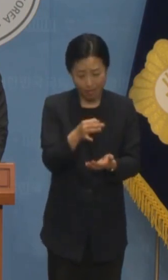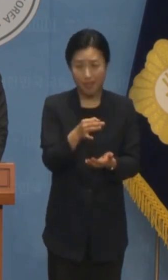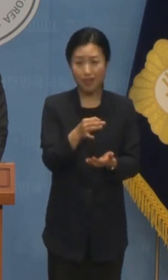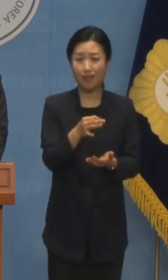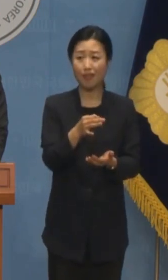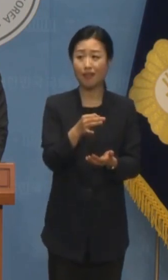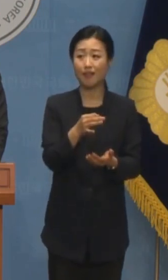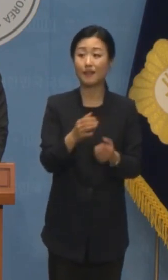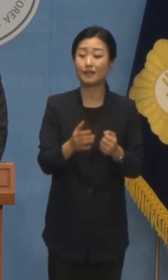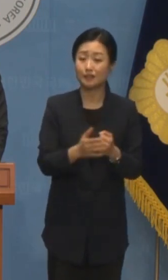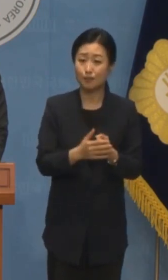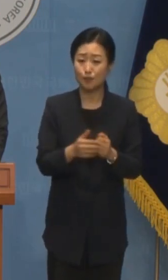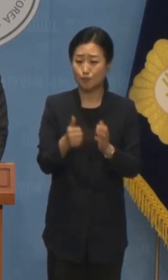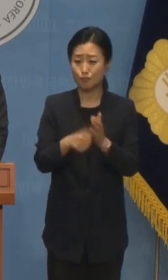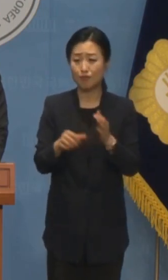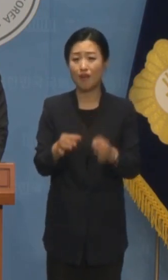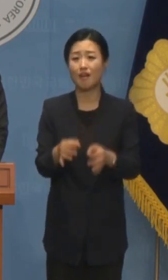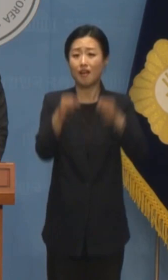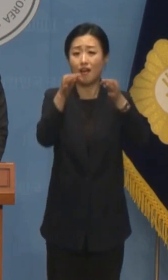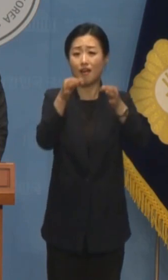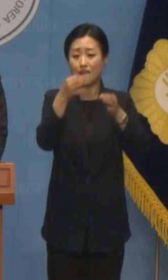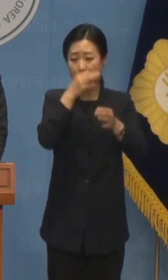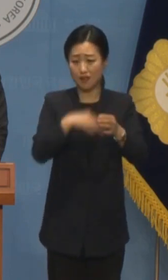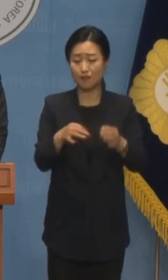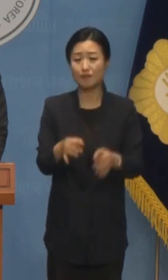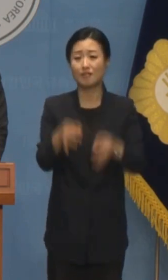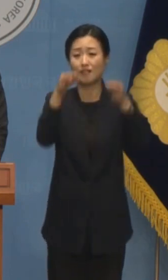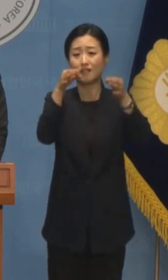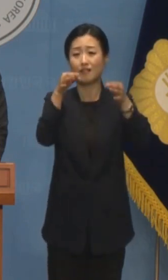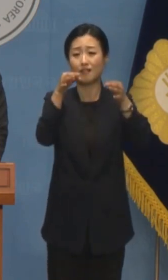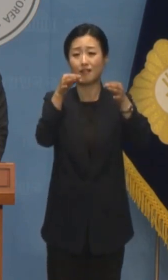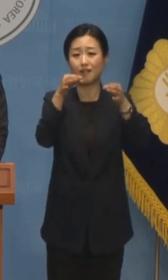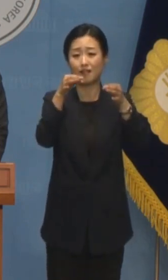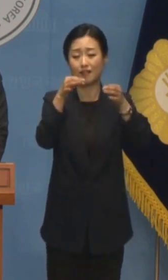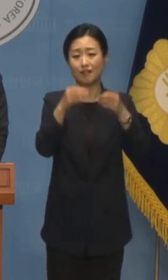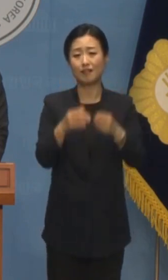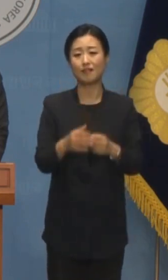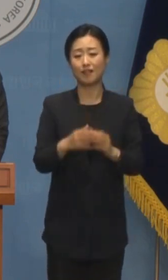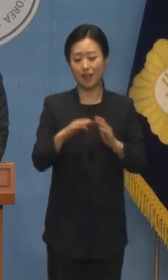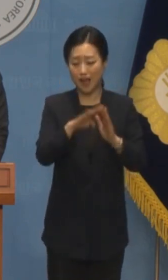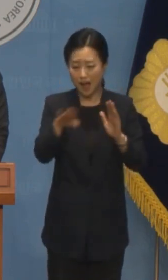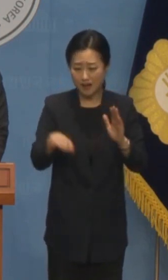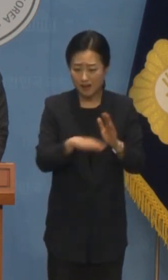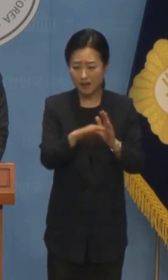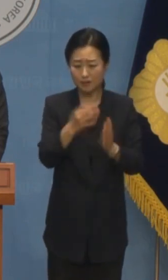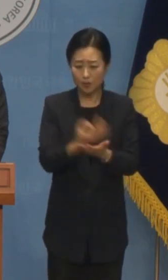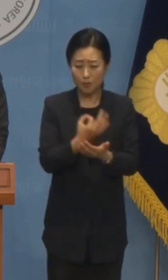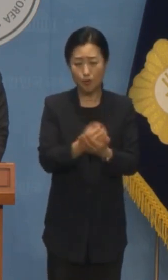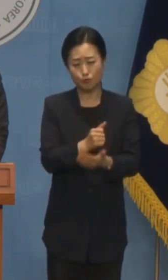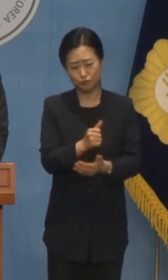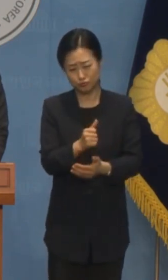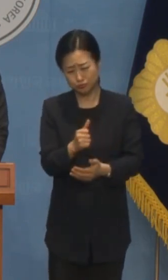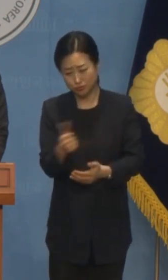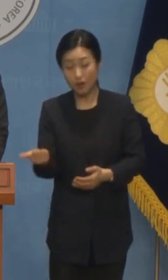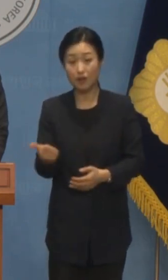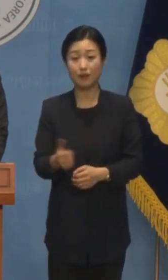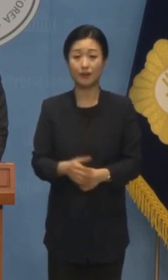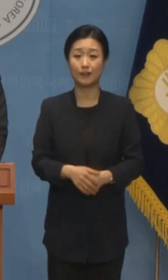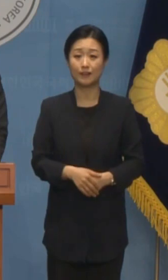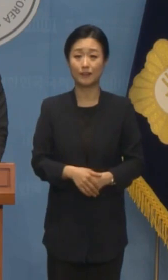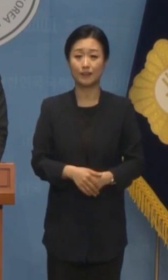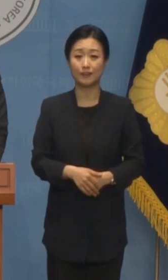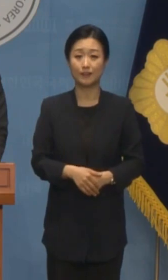감소하면서 고물가 고급까지 겹치며 가게 경제는 위기를 넘어 고사 직전에